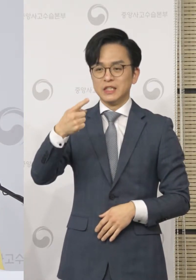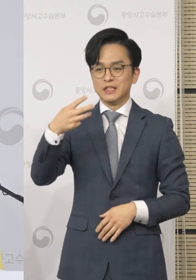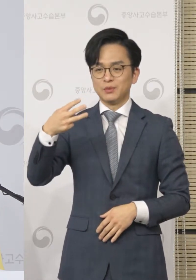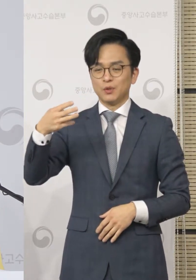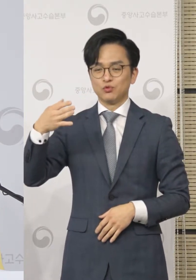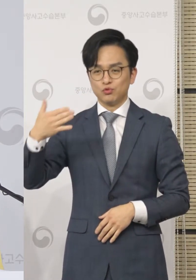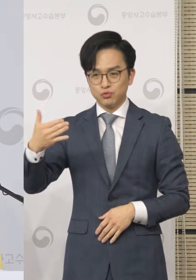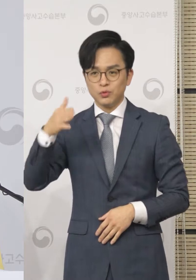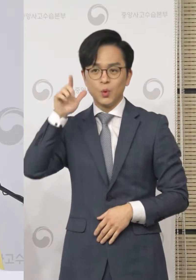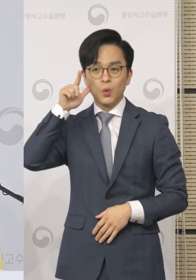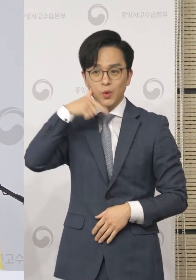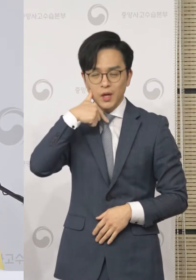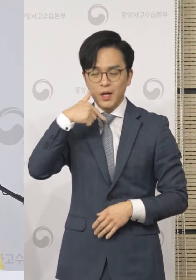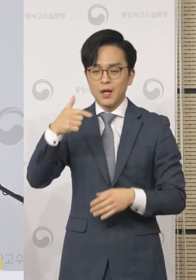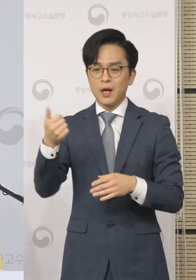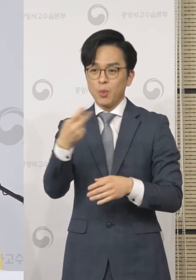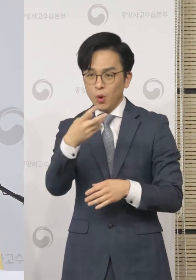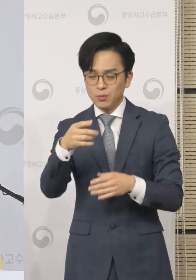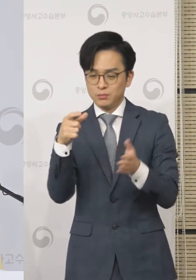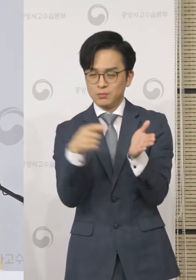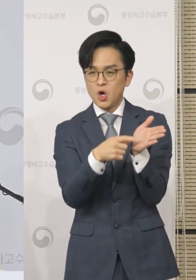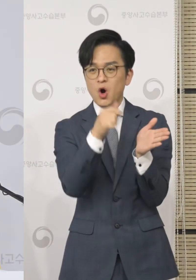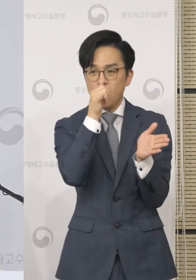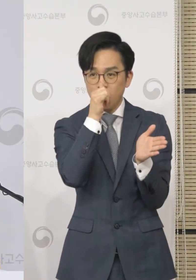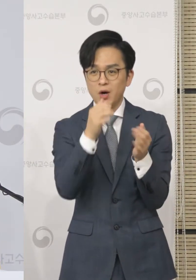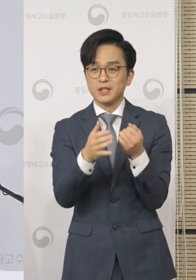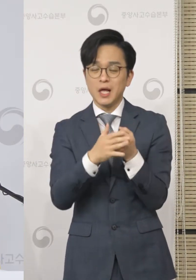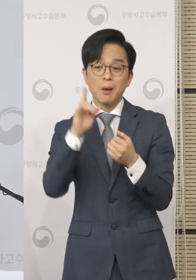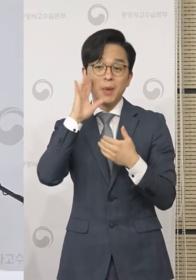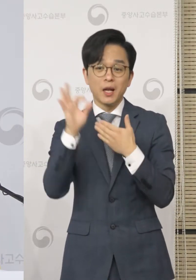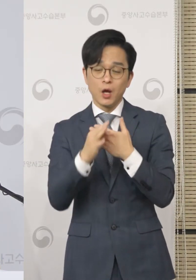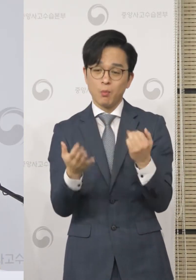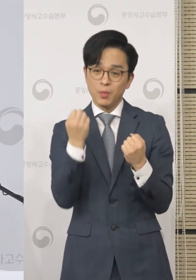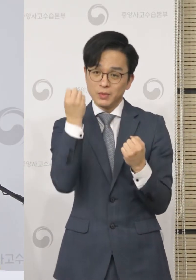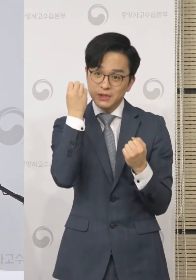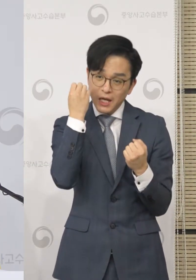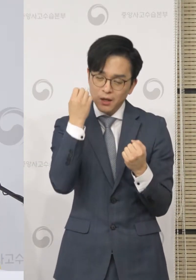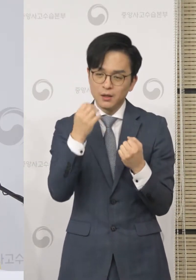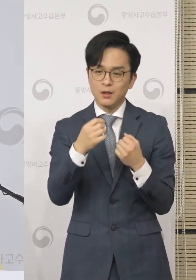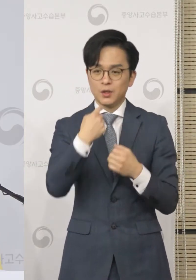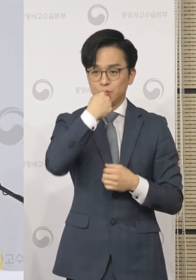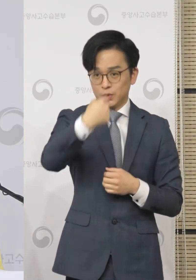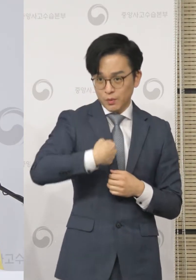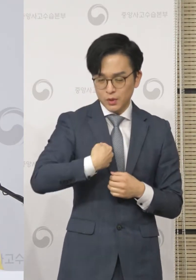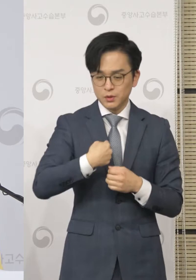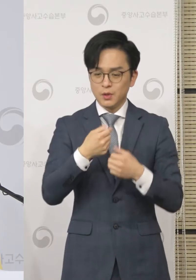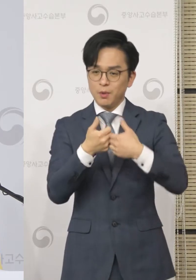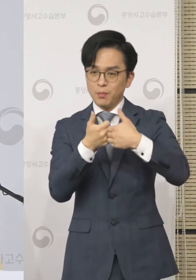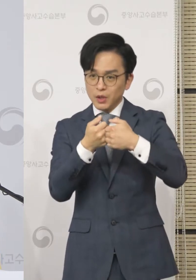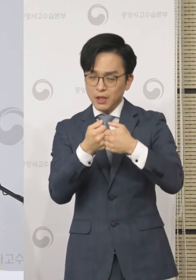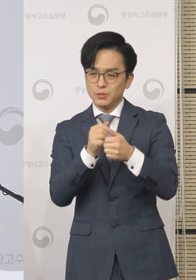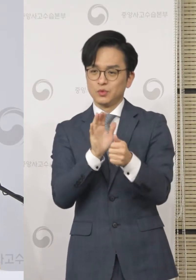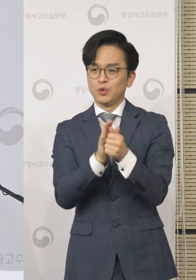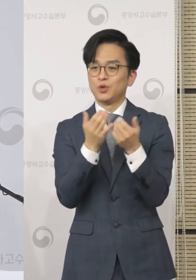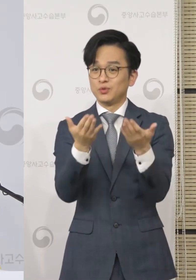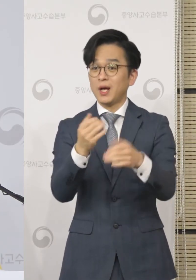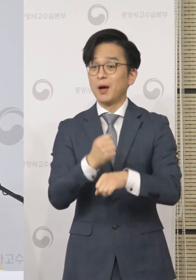등도 포함되어 있어 신종 코로나와 관련된 의문을 해소하고 대처하는 것을 지원하게